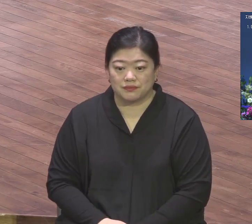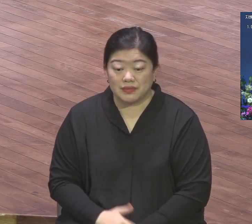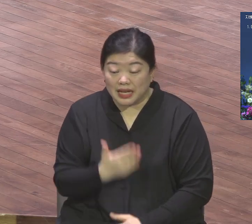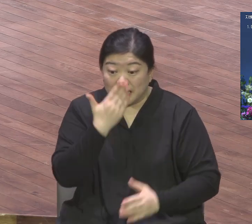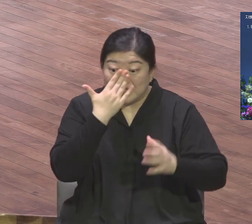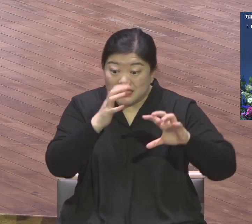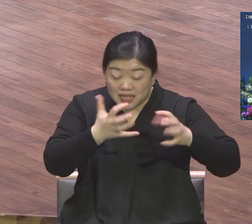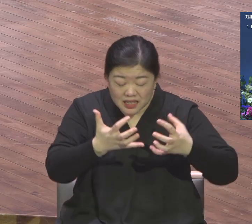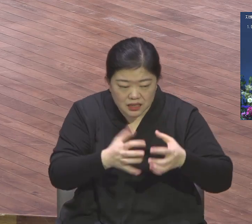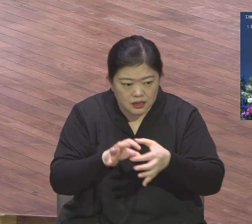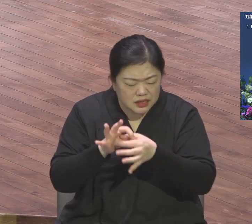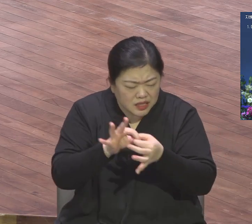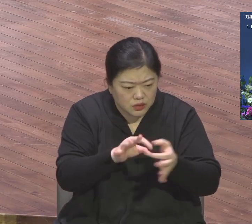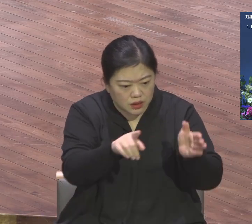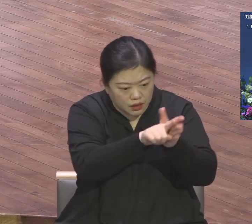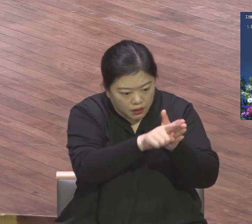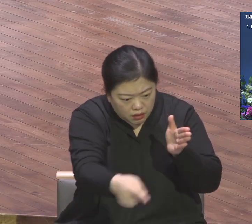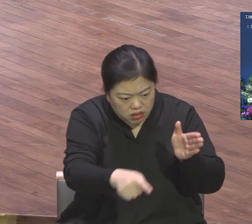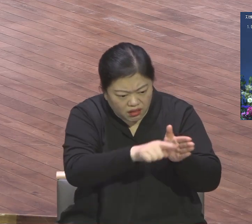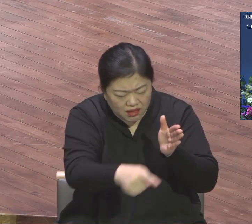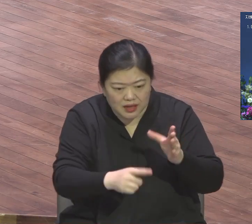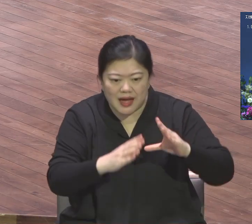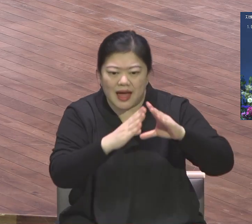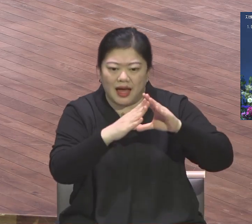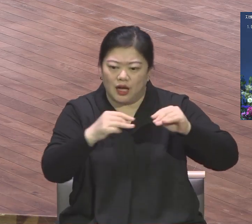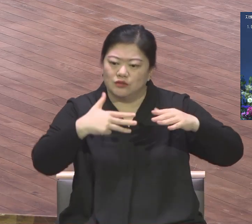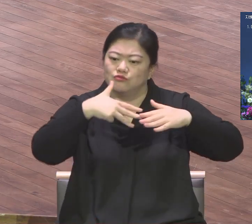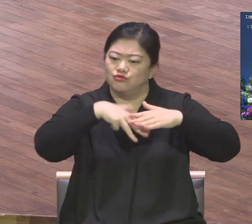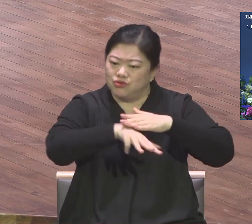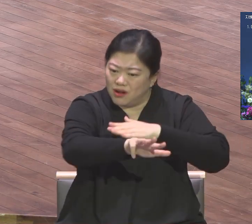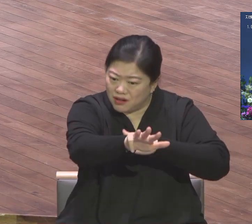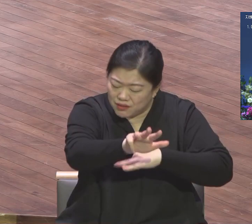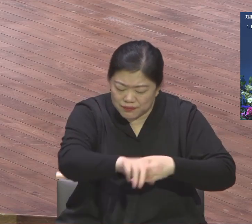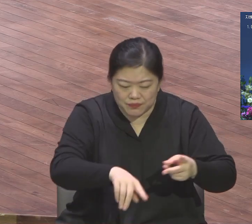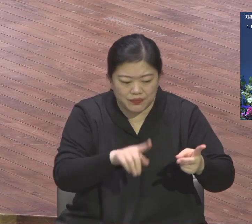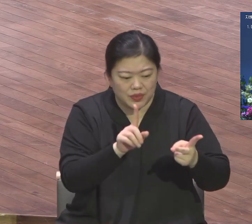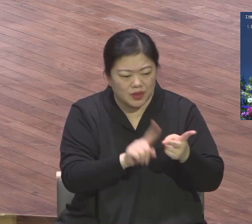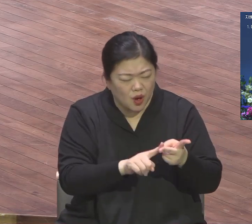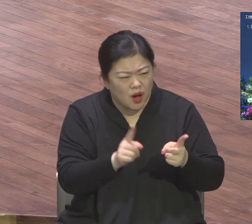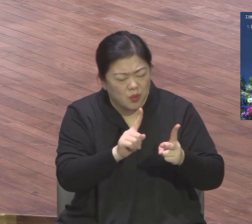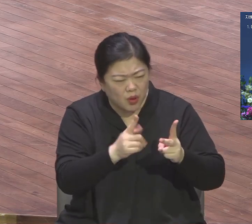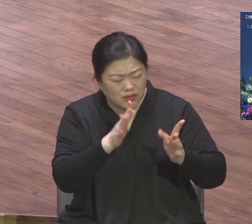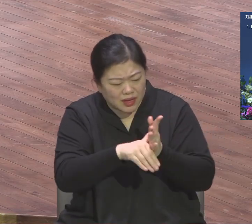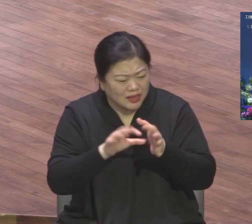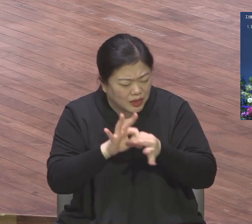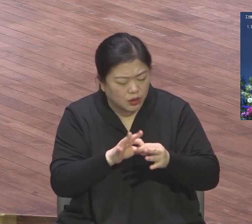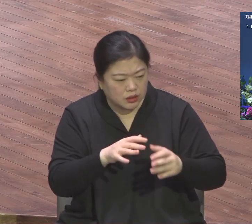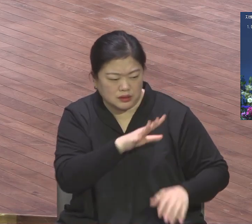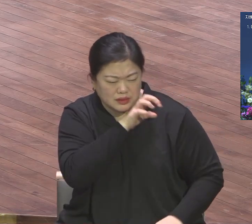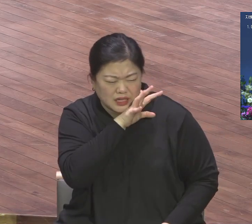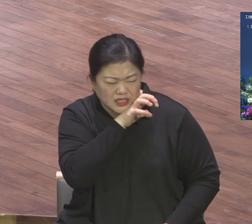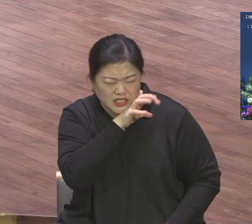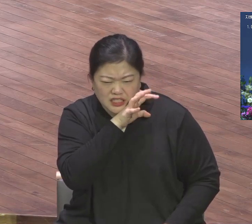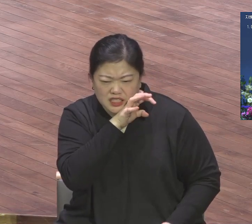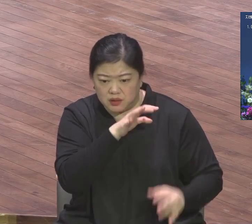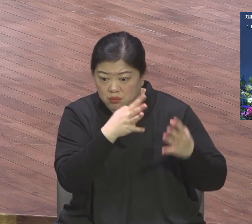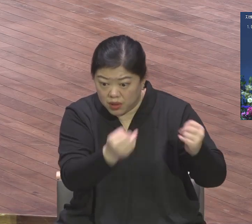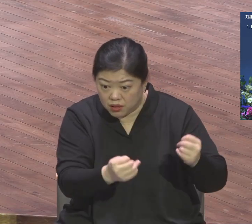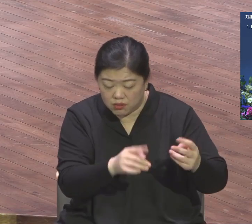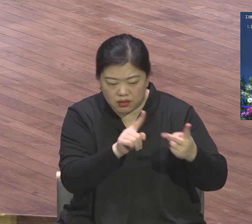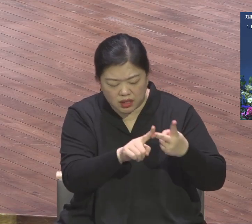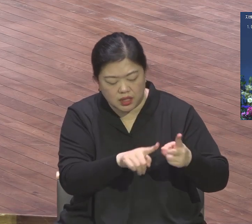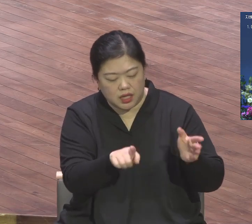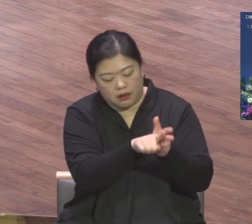불신앙의 상황만 익숙해져 있어요. 뭘 보면 불신앙으로 봐. 부정적으로 봐. 불신앙으로 봐.